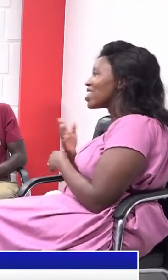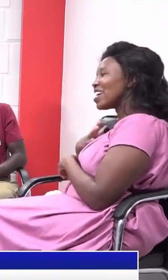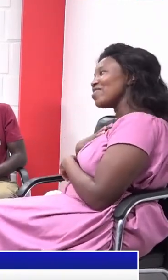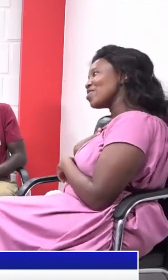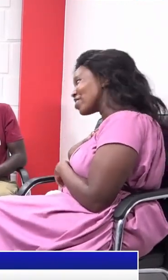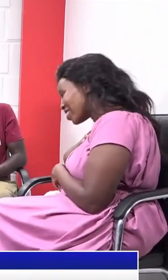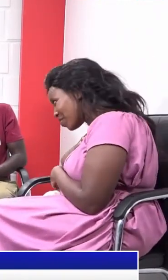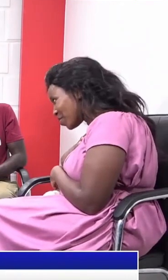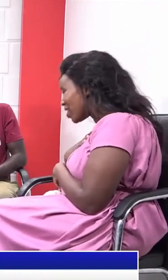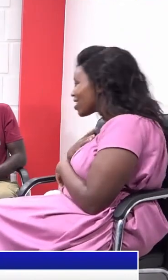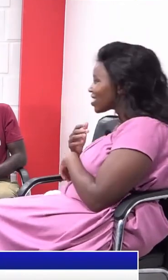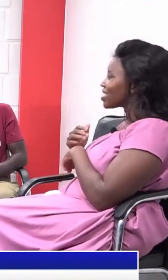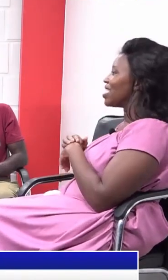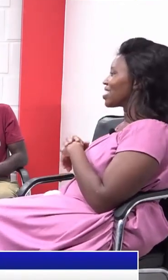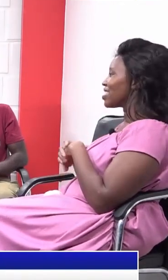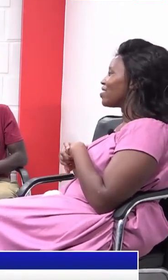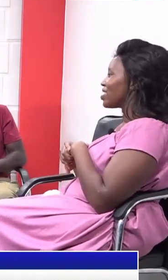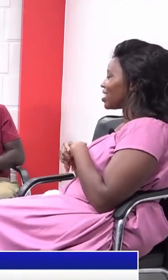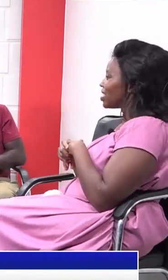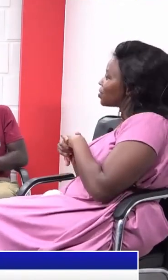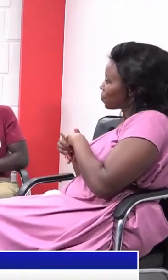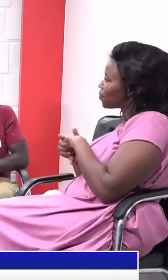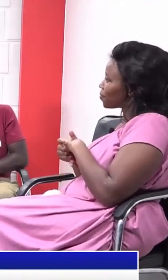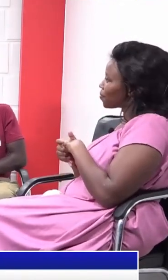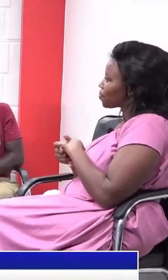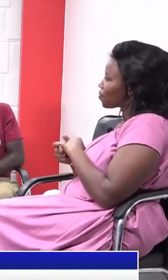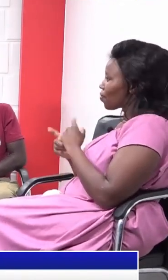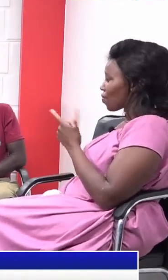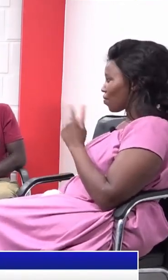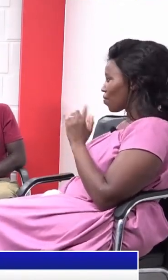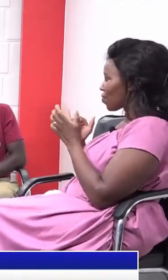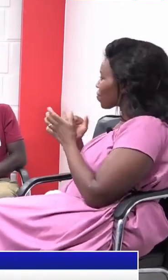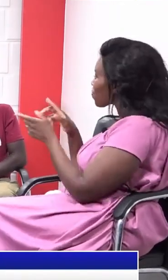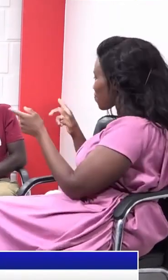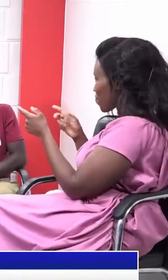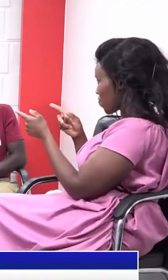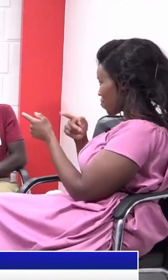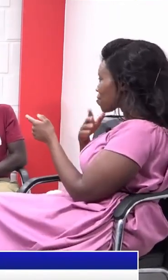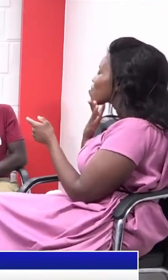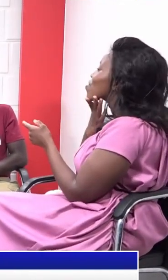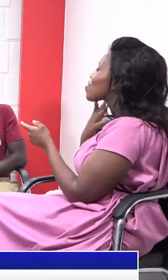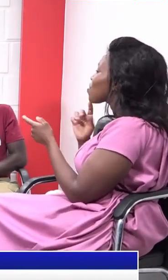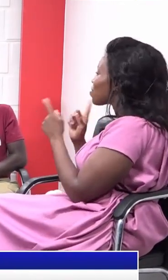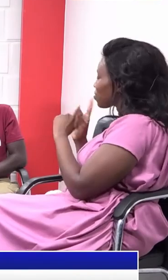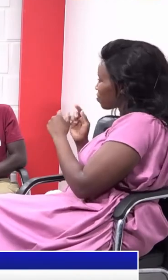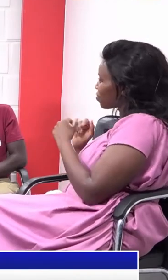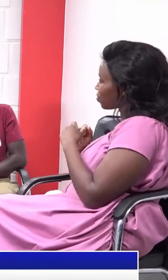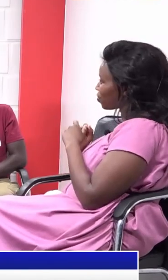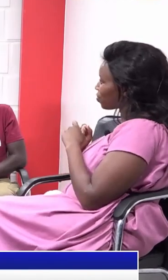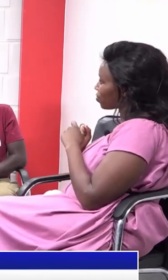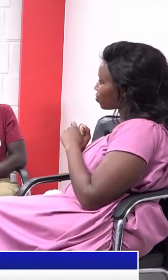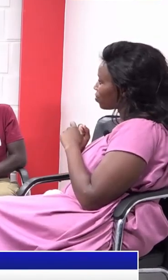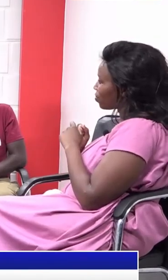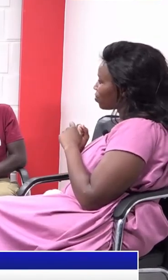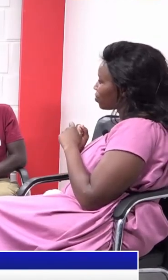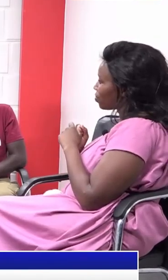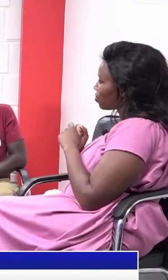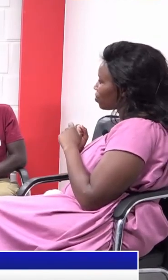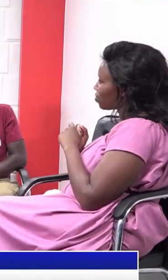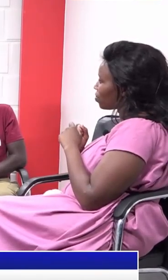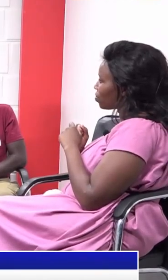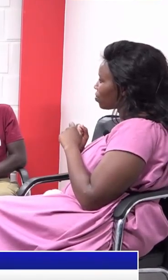wewe. Wow. I used to wonder how nitakufikia aje. Unajua huwezi patikana kwa ofisi. Unaingia hii unaenda kwa branch hiyo nyingine. Yes. I